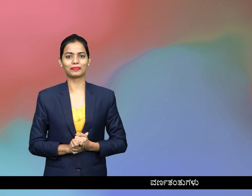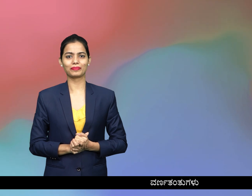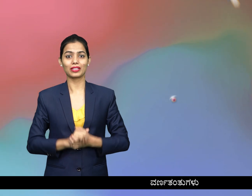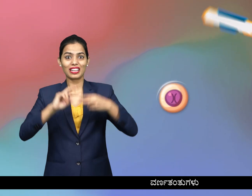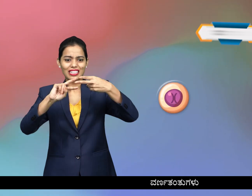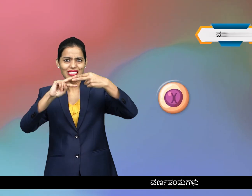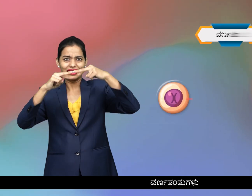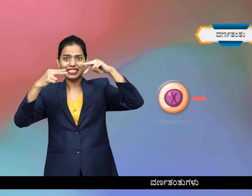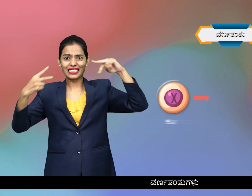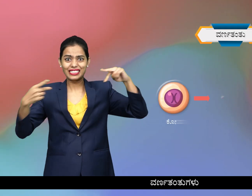ವರ್ಣತಂತುಗಳು,